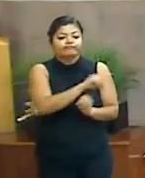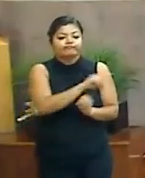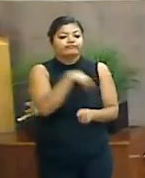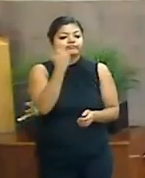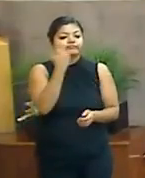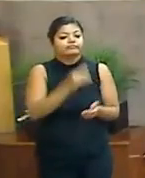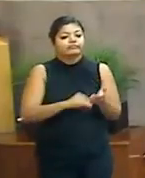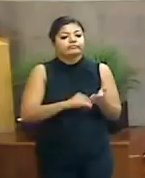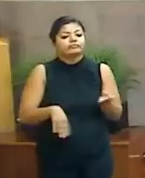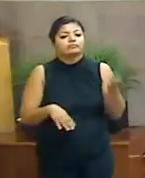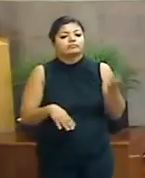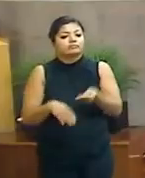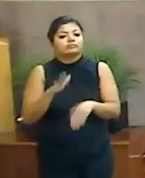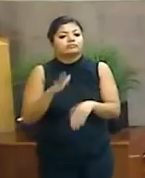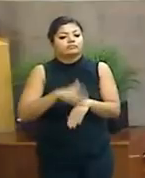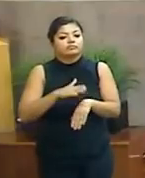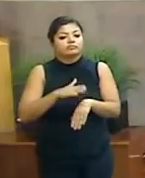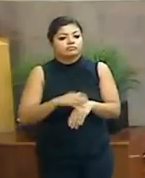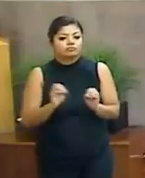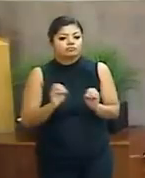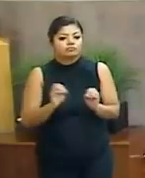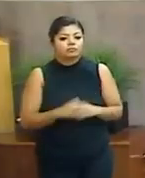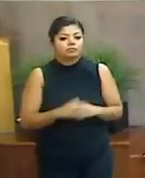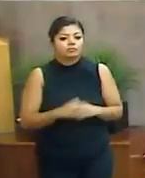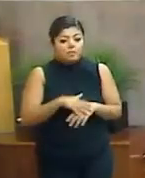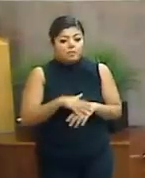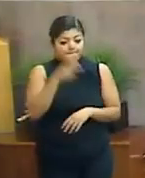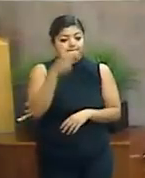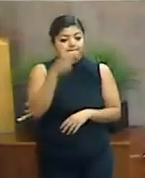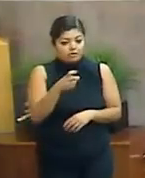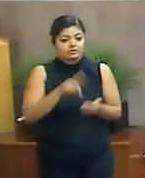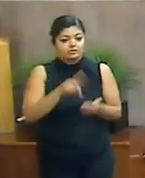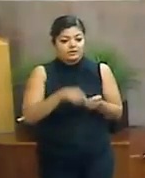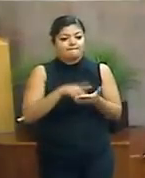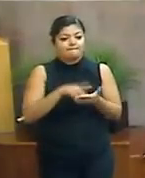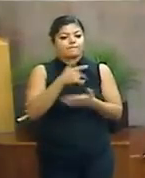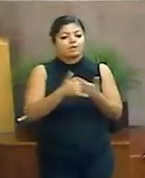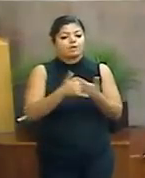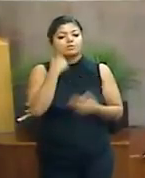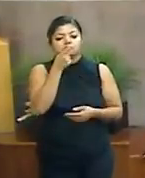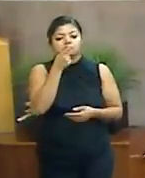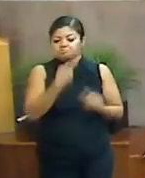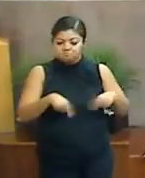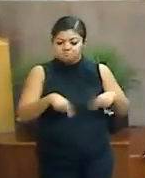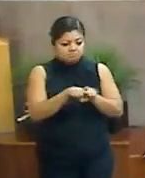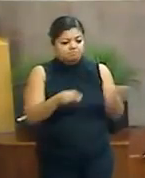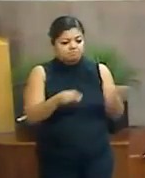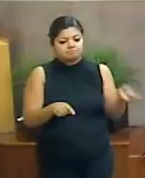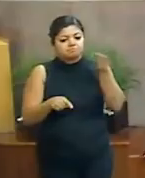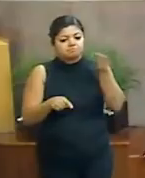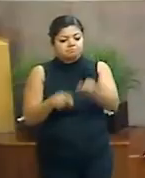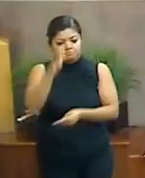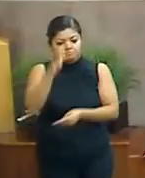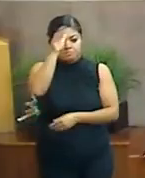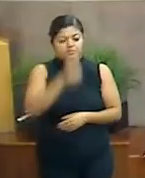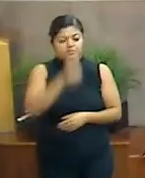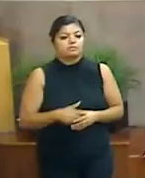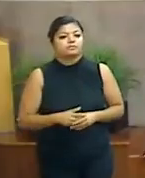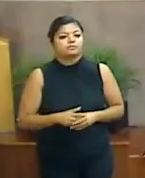requerimientos como los indica el promovente por tanto en el proyecto se propone confirmar la resolución impugnada